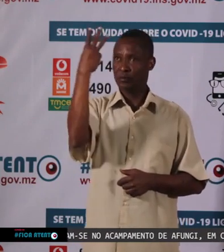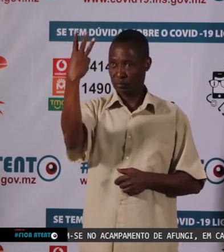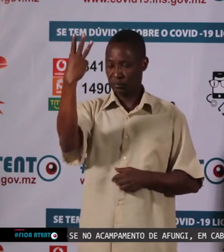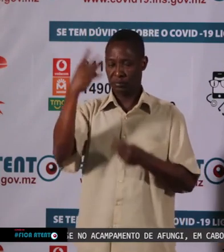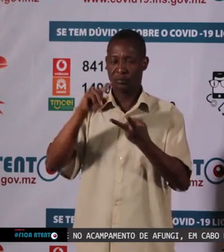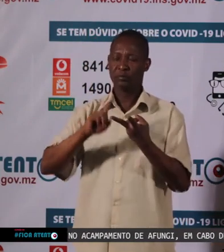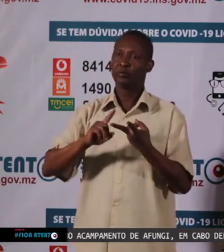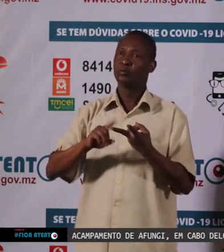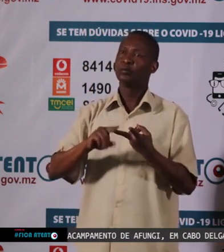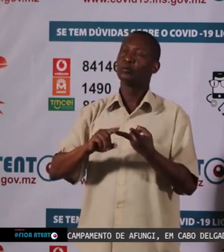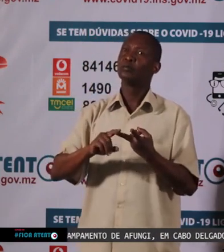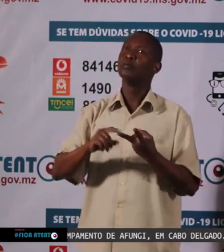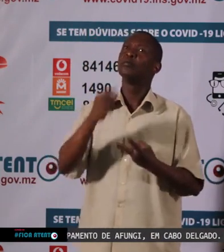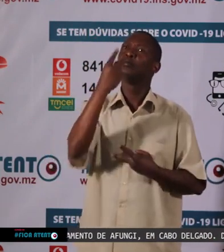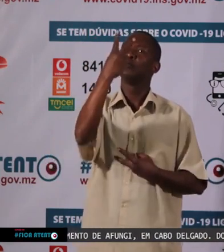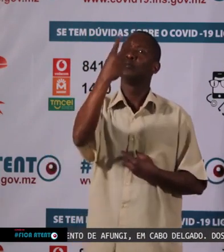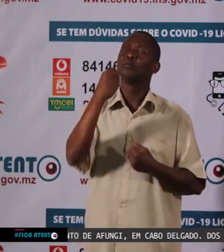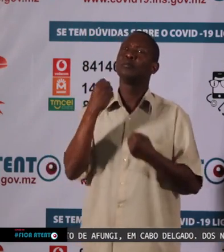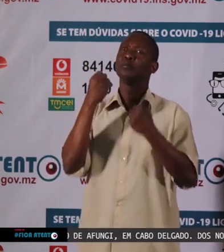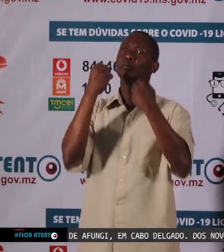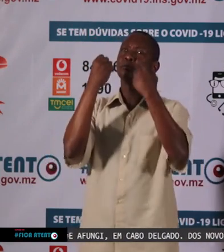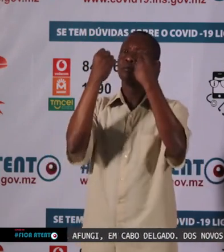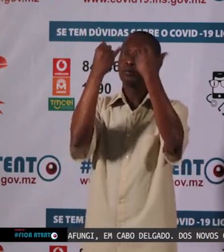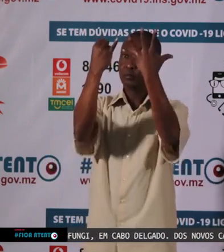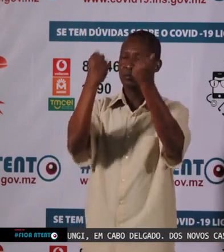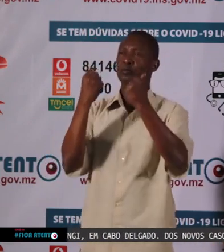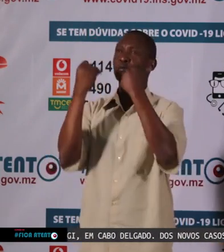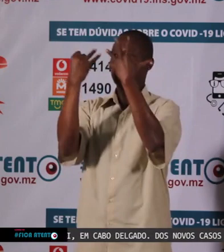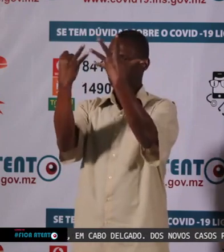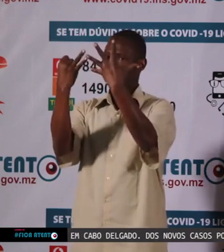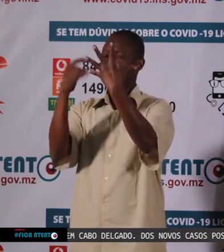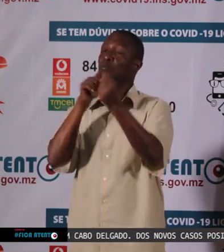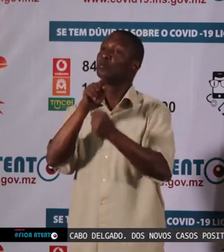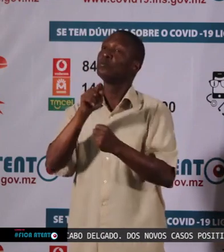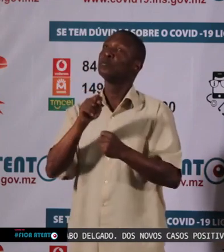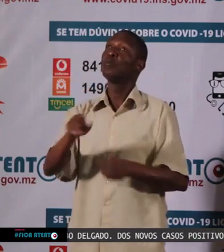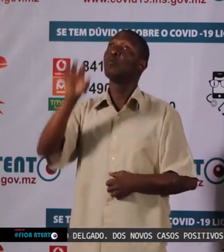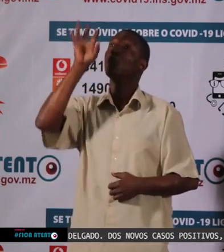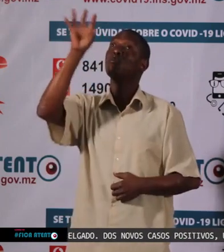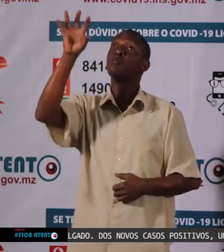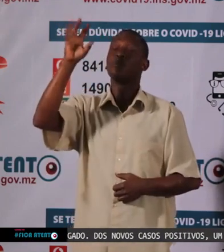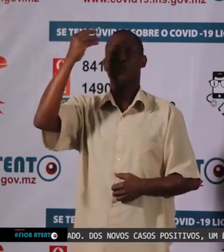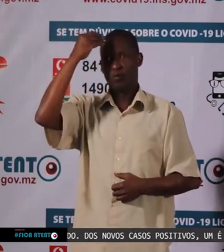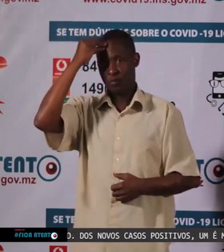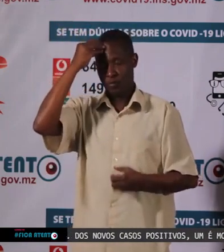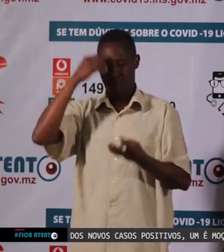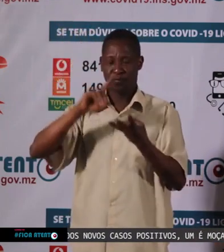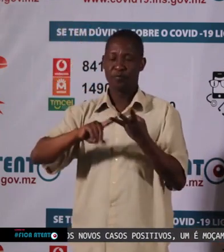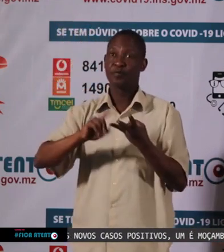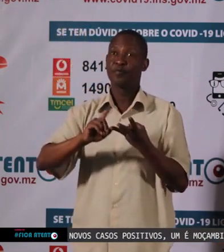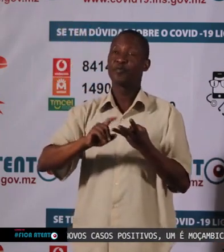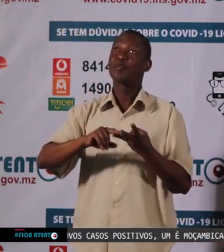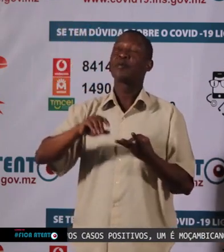267 são das províncias de Maputo, da província de Maputo, e 13 são da cidade de